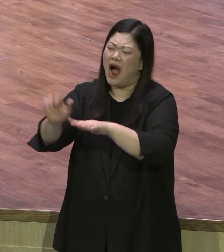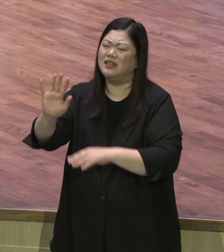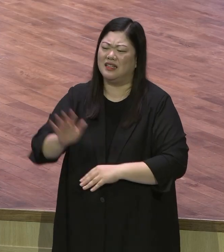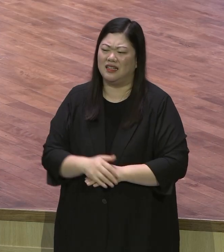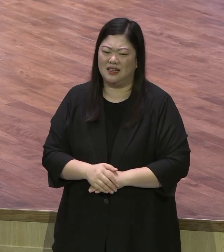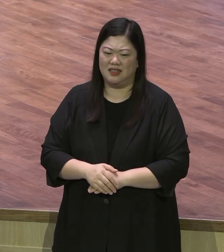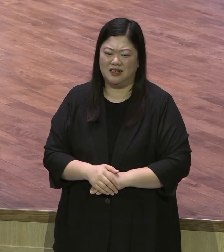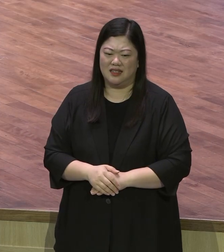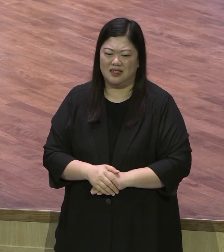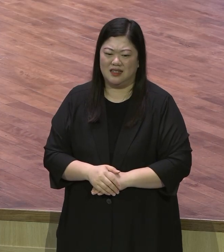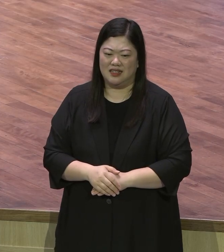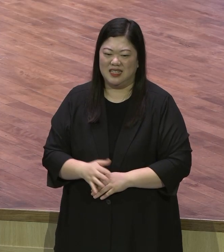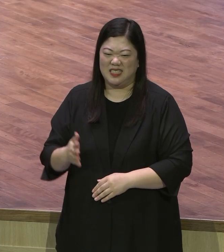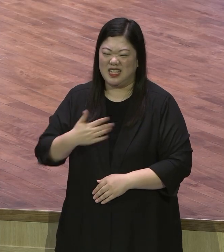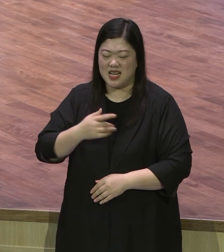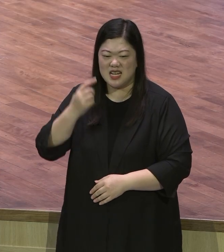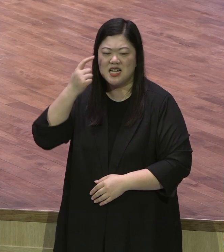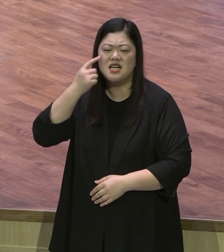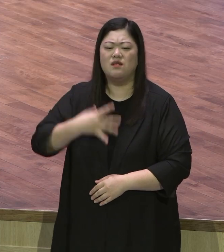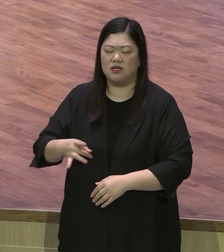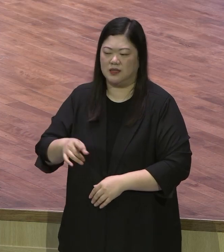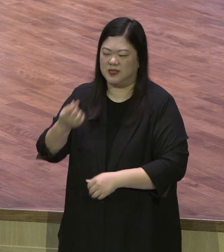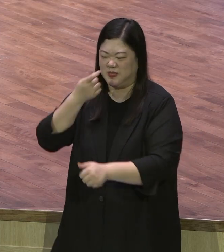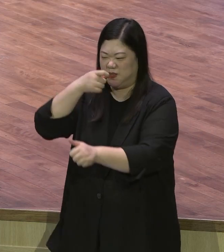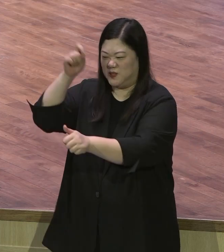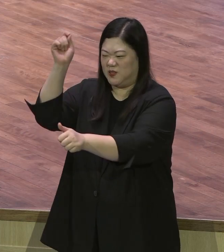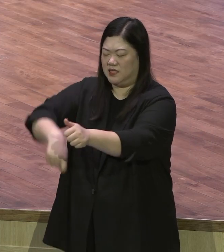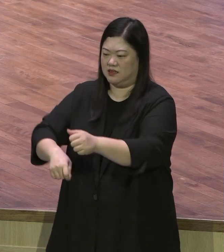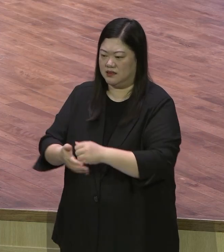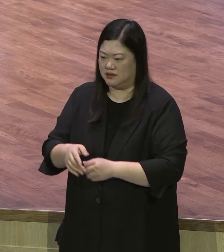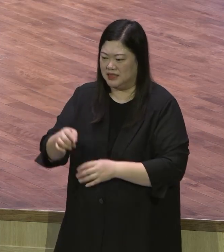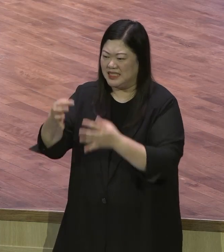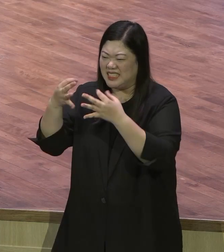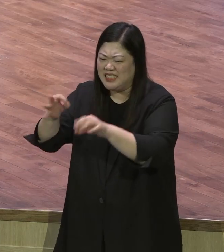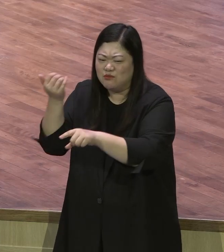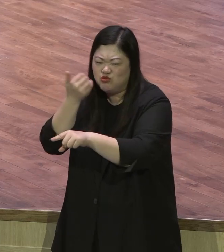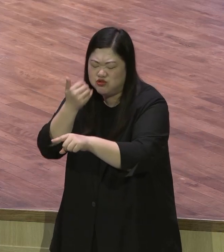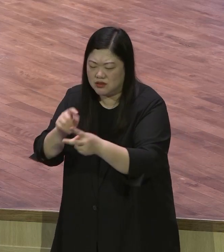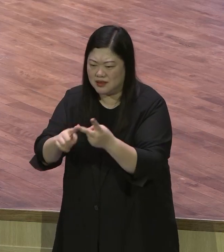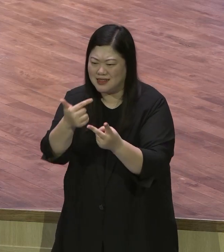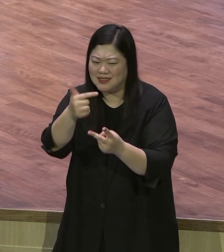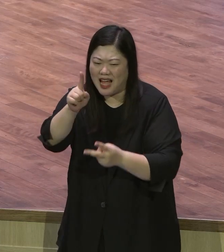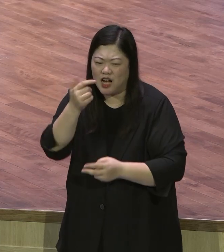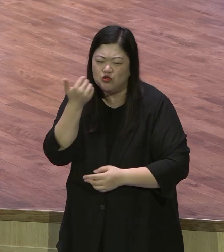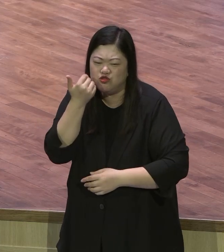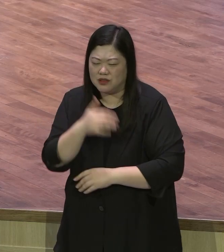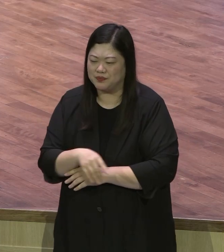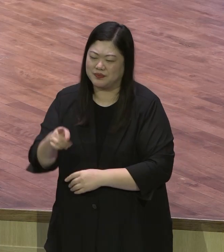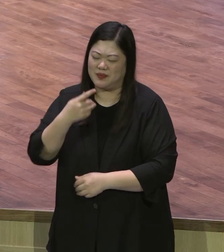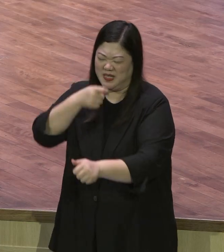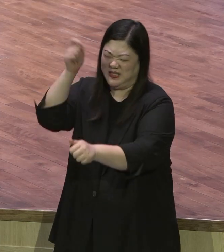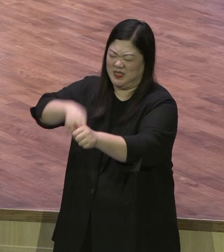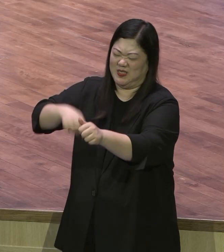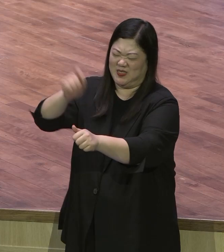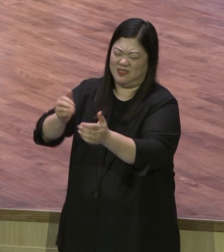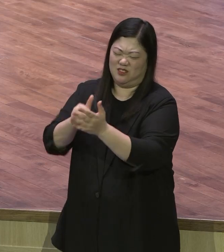않아요. 그 내가 지적했어요. 너 빼. 이랬더니 막 두 달 만에 25kg